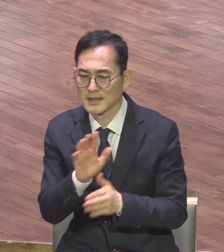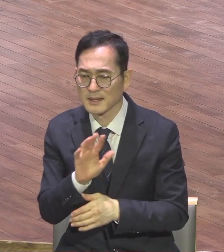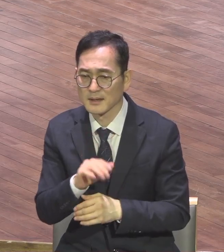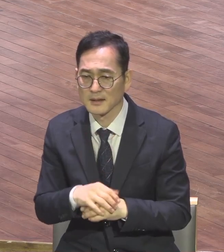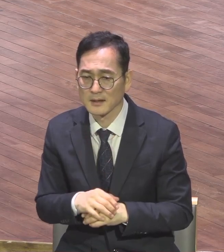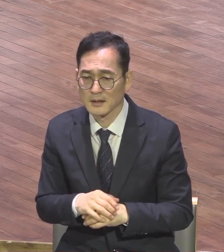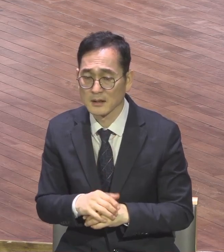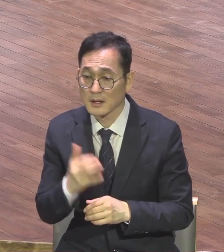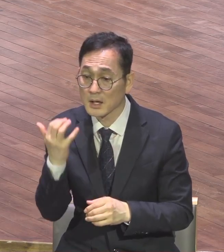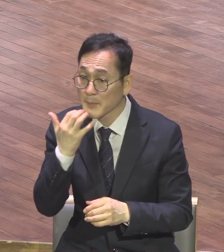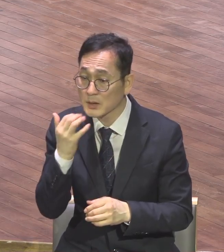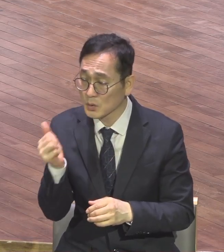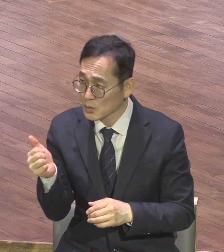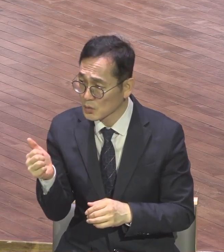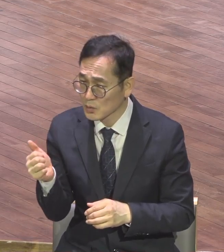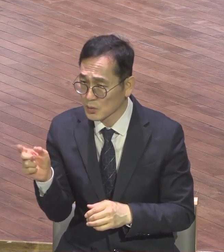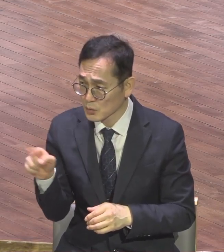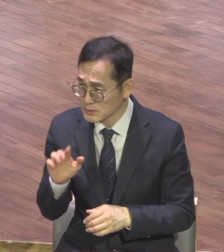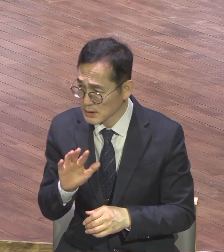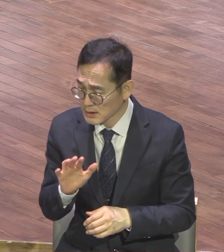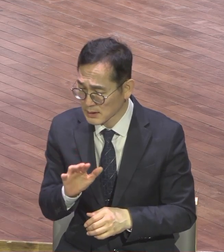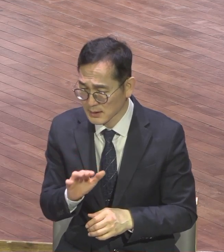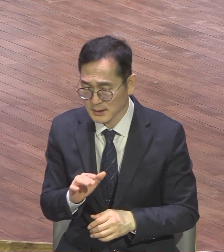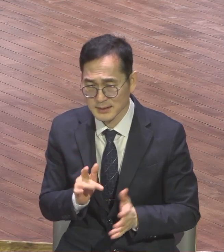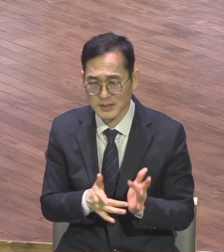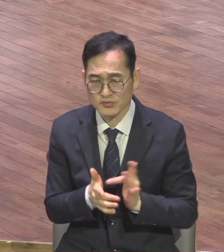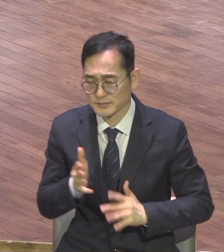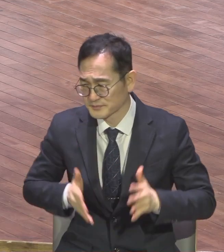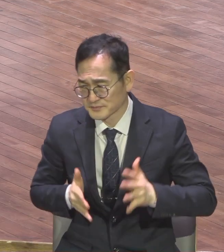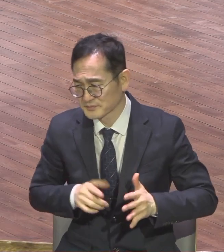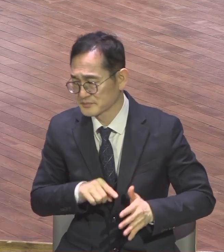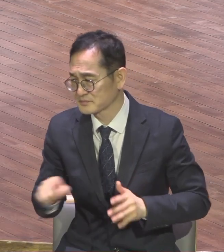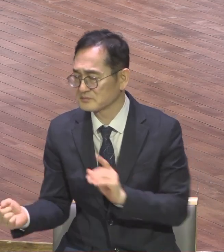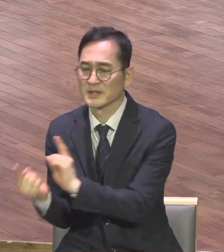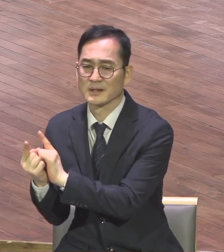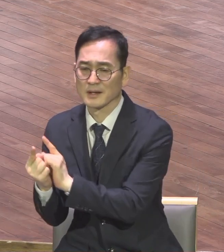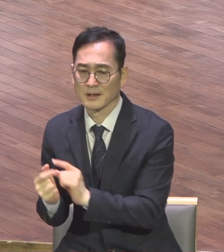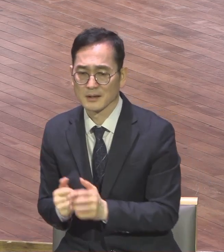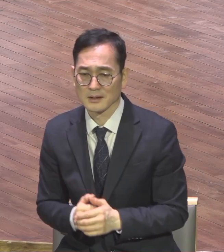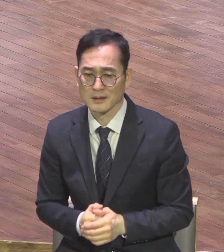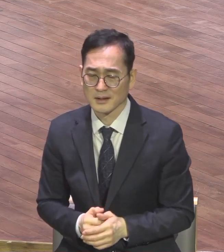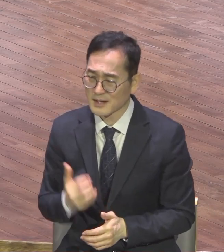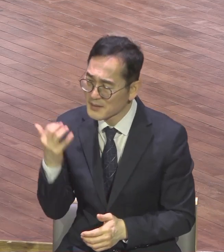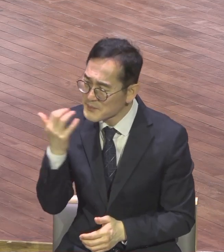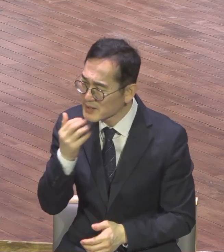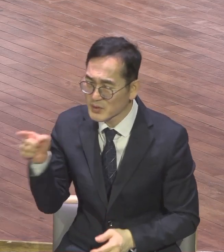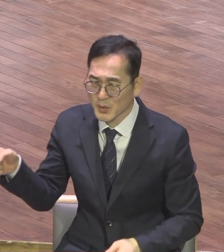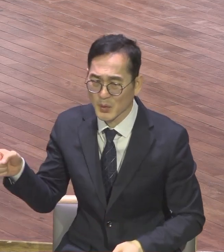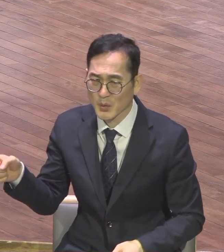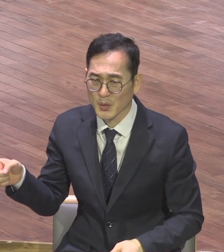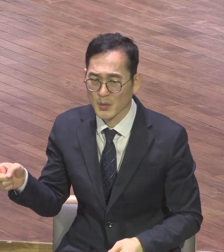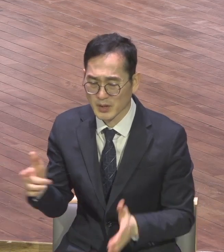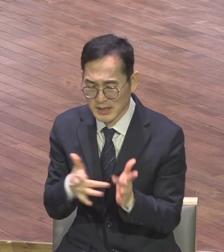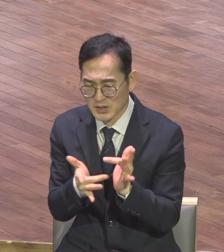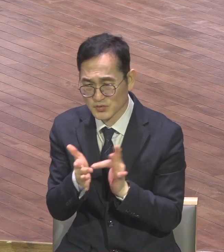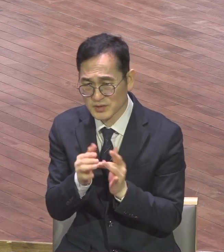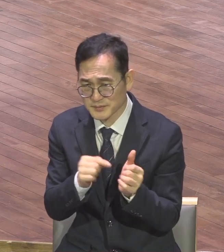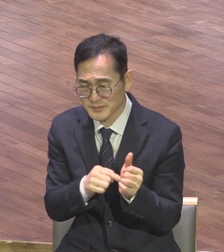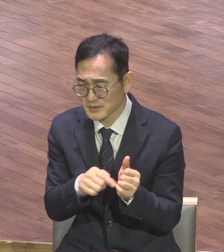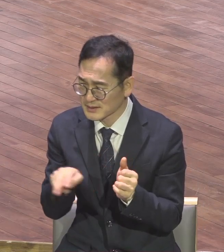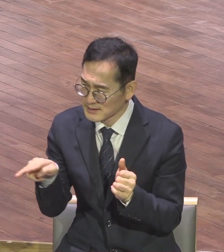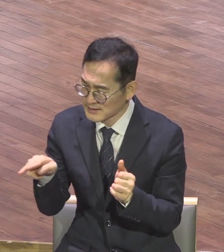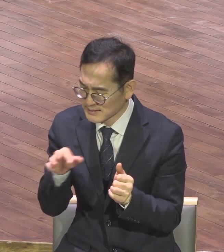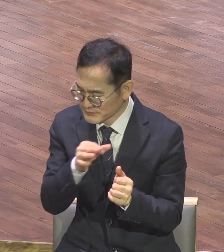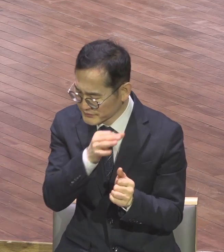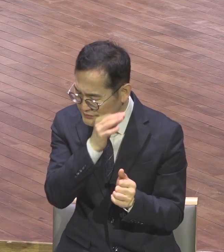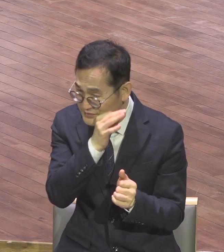결국 주님 찾아옵니다. 이렇게 수치스럽고 이 부끄럽게 짝이 없는 존재였던 베드로. 그런데